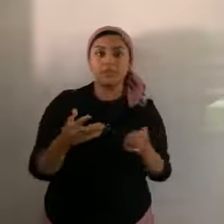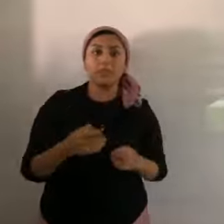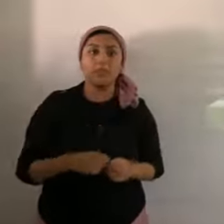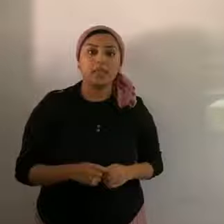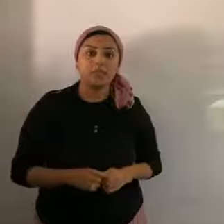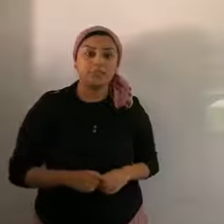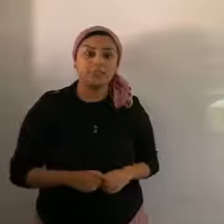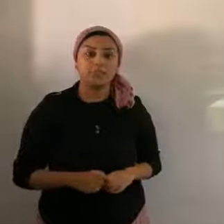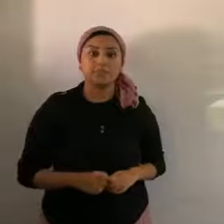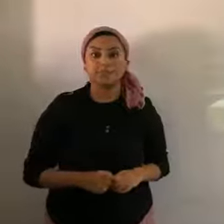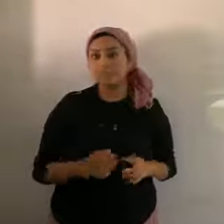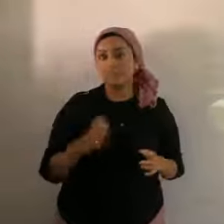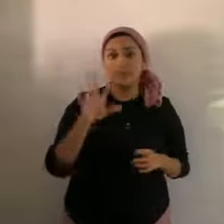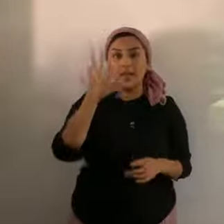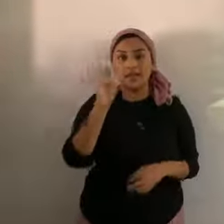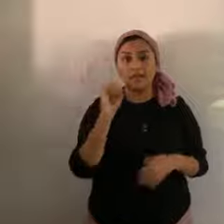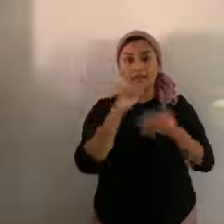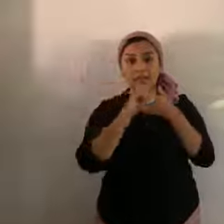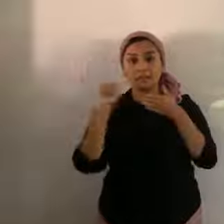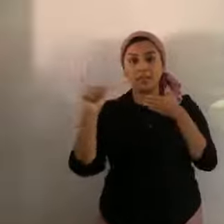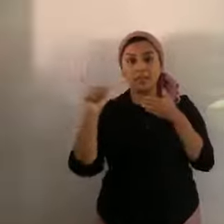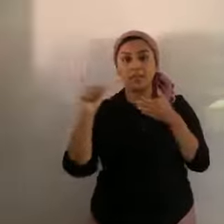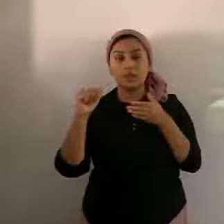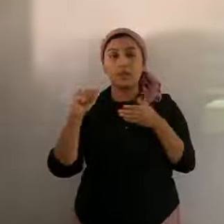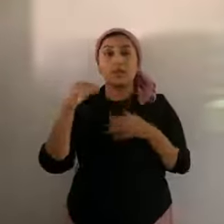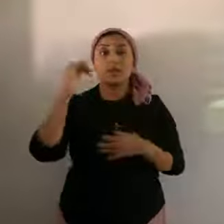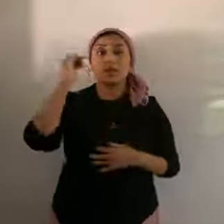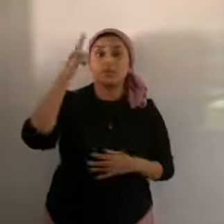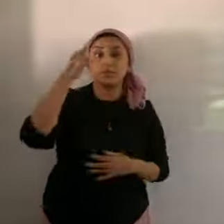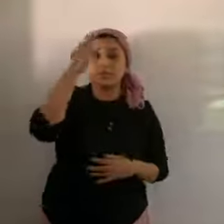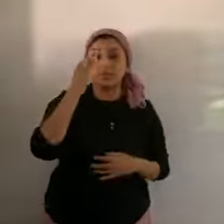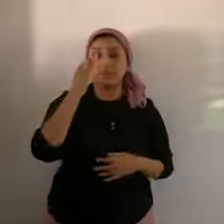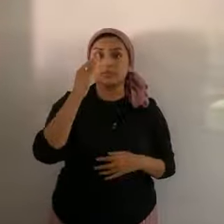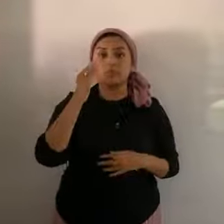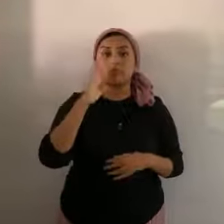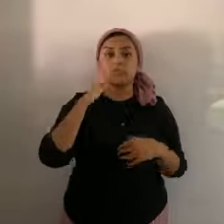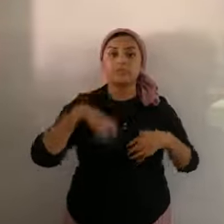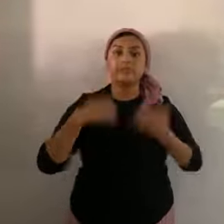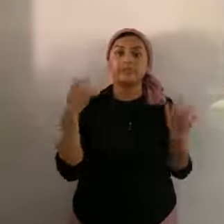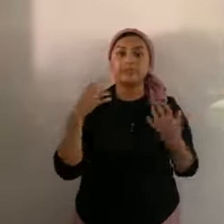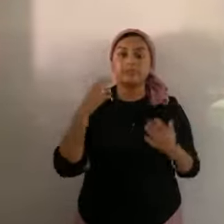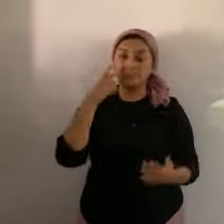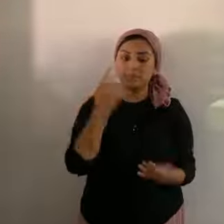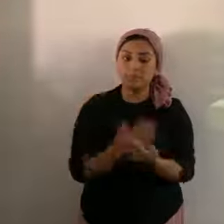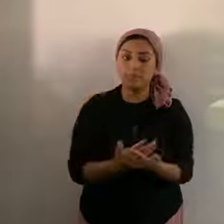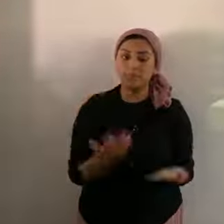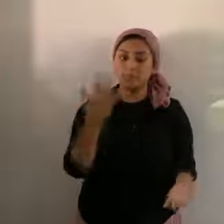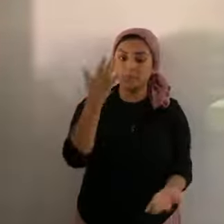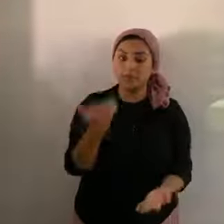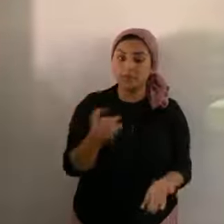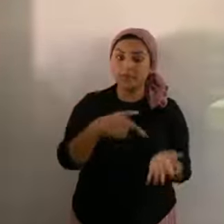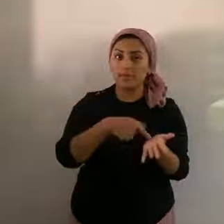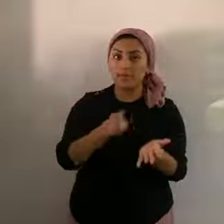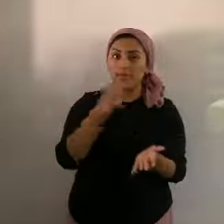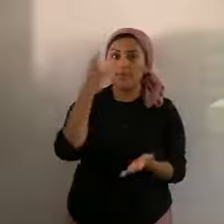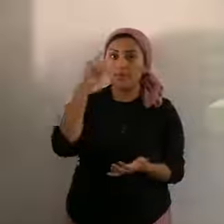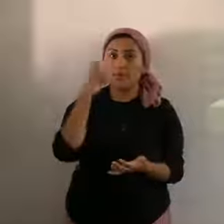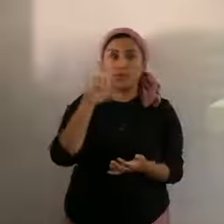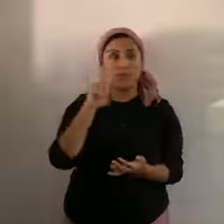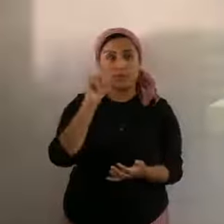levadura. Mínimo $50. El Eterno les va a reclamar todo eso a esa gente que